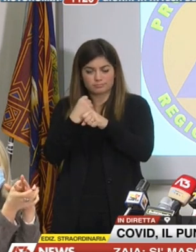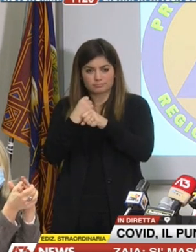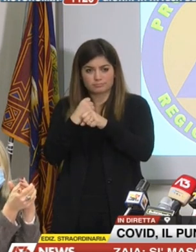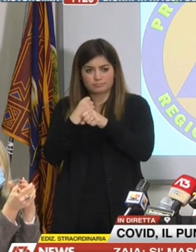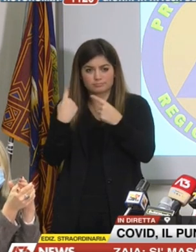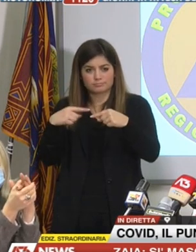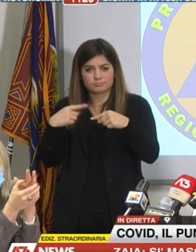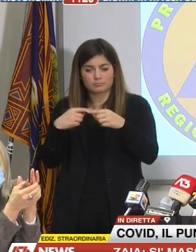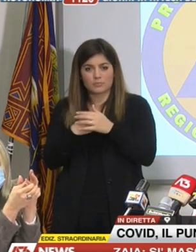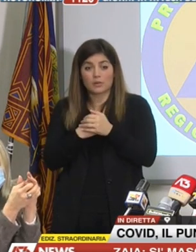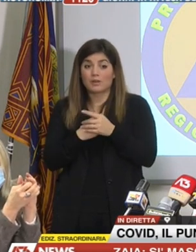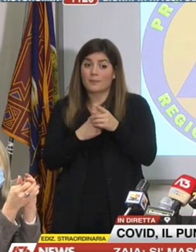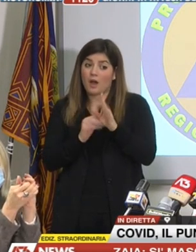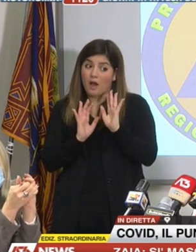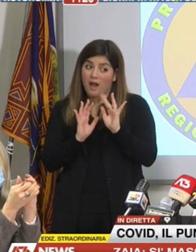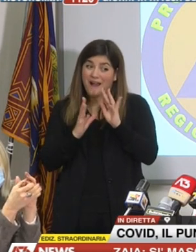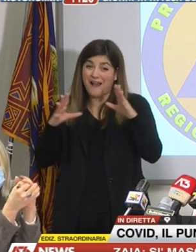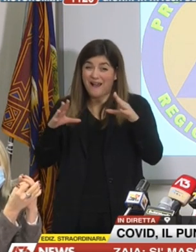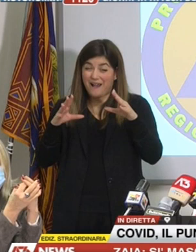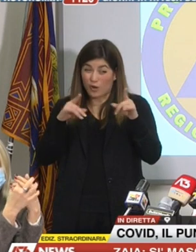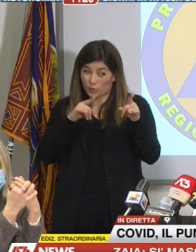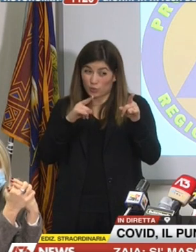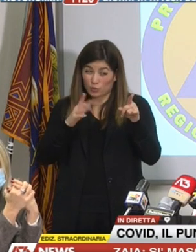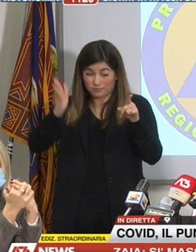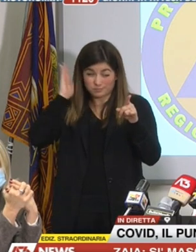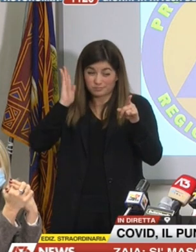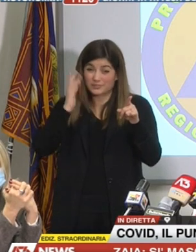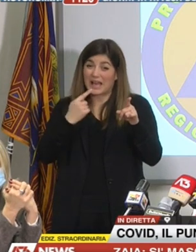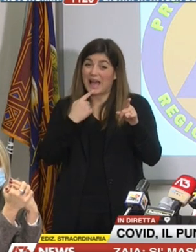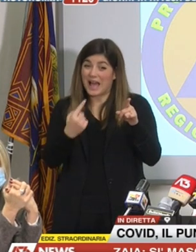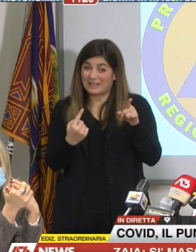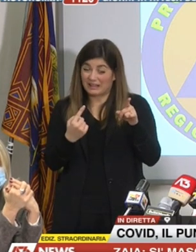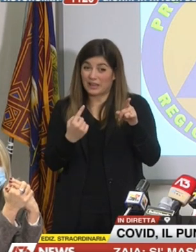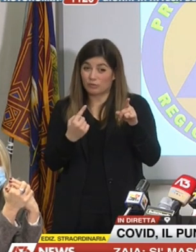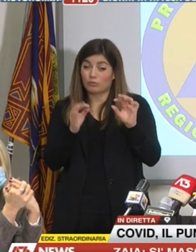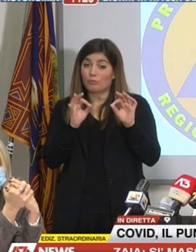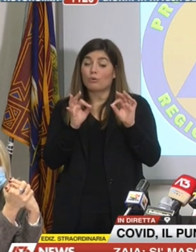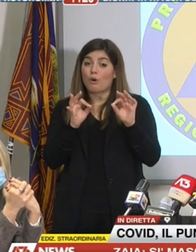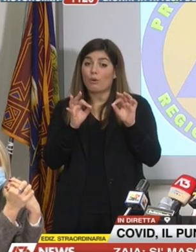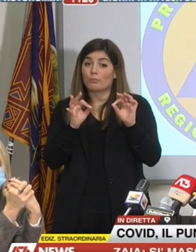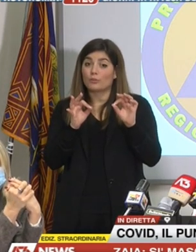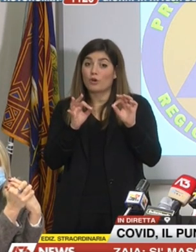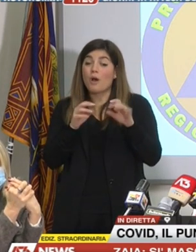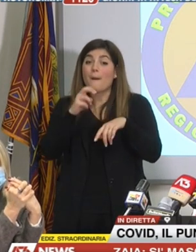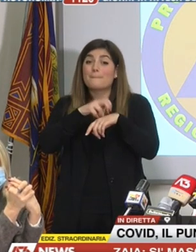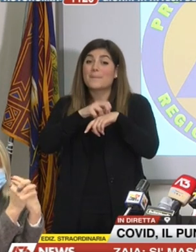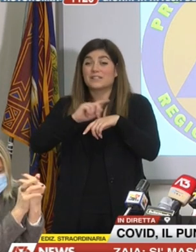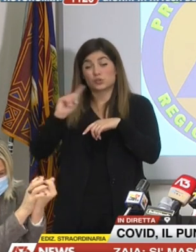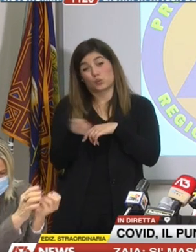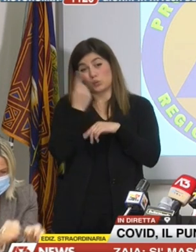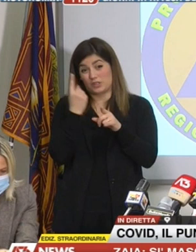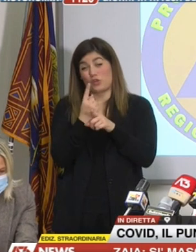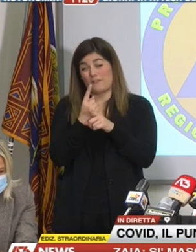tutti i medici dovevano mettersi a disposizione. Forse qui mi è sfuggito qualche passaggio, però i restanti medici che non li